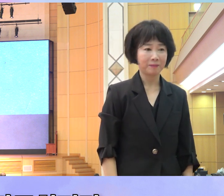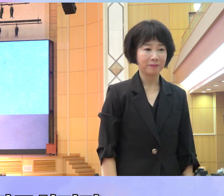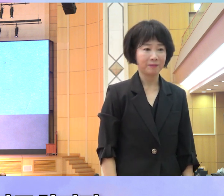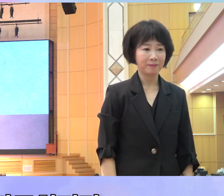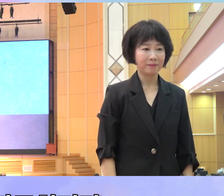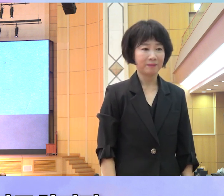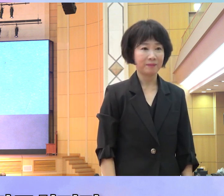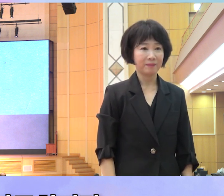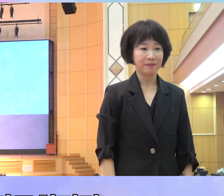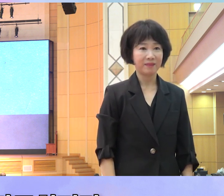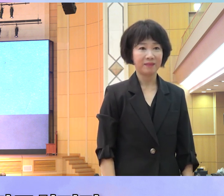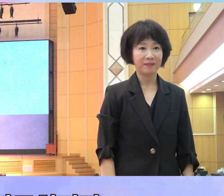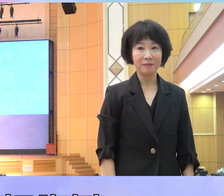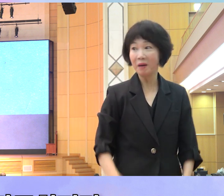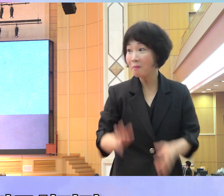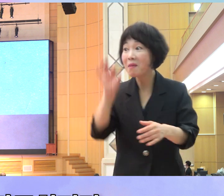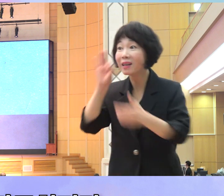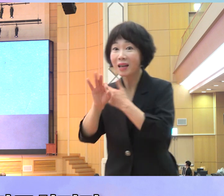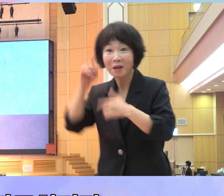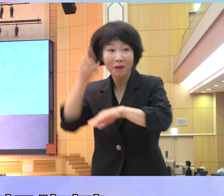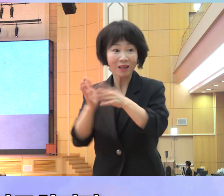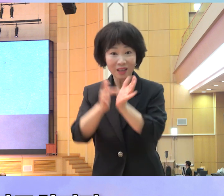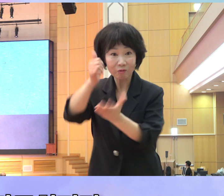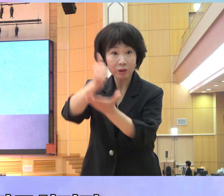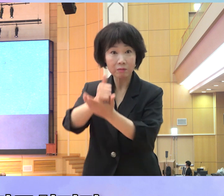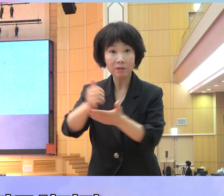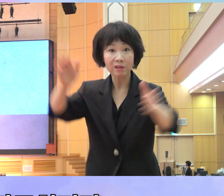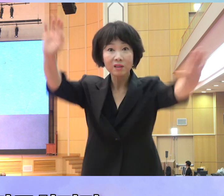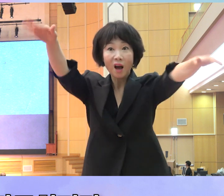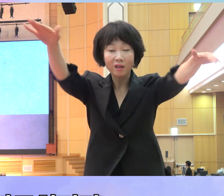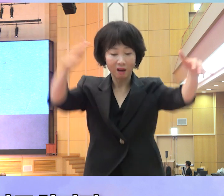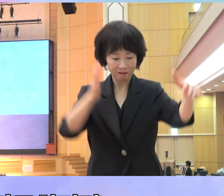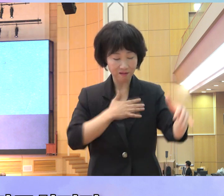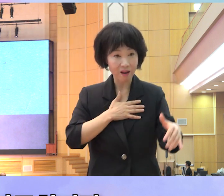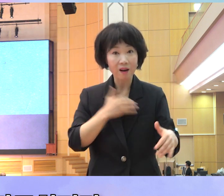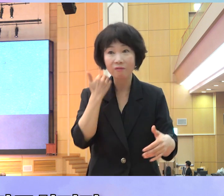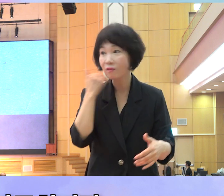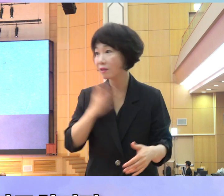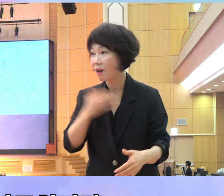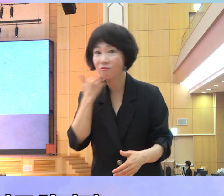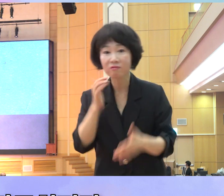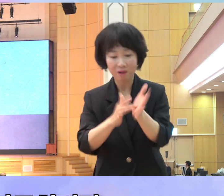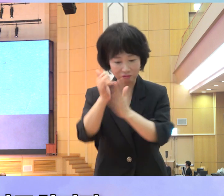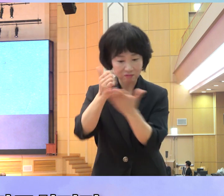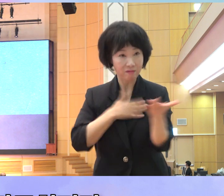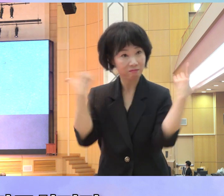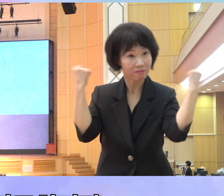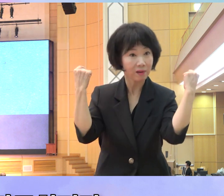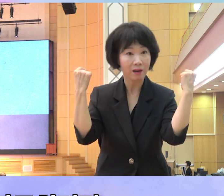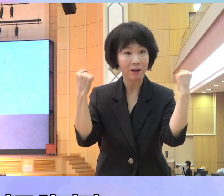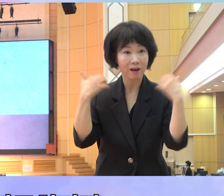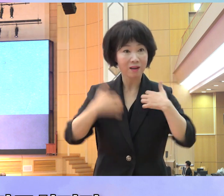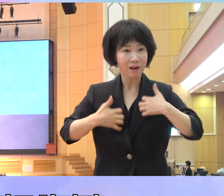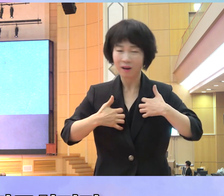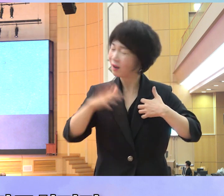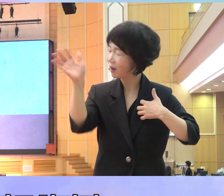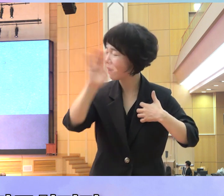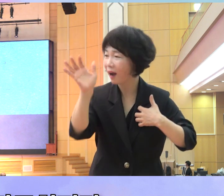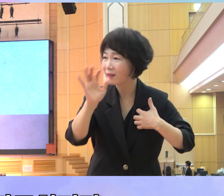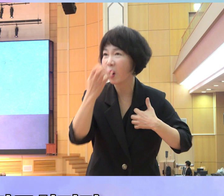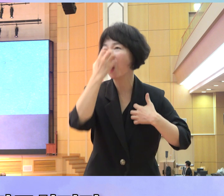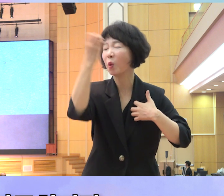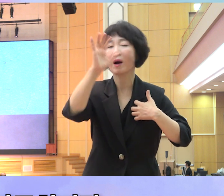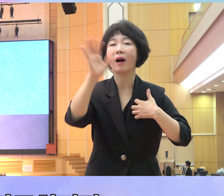오병이어 봤지? 얘들아 똑바로 믿어, 나 예수야 이러면서 조금은 즐기셔도